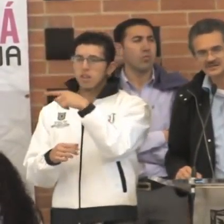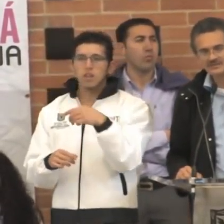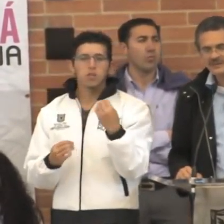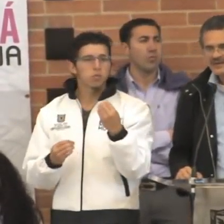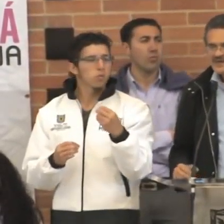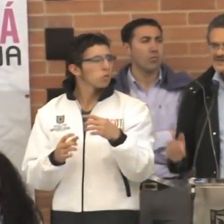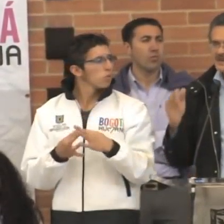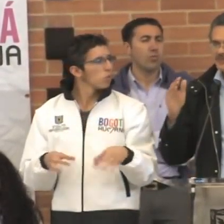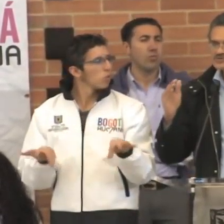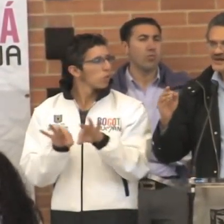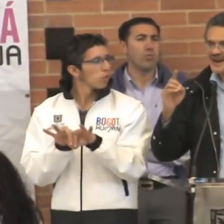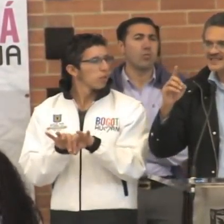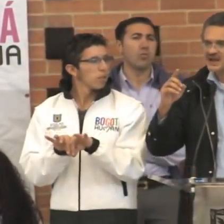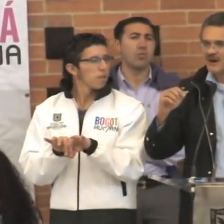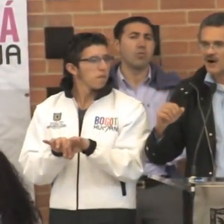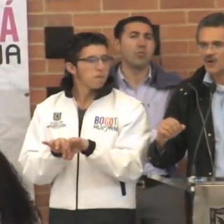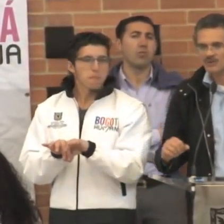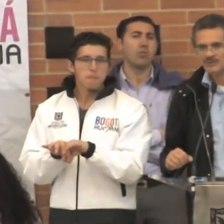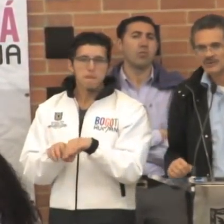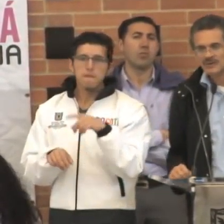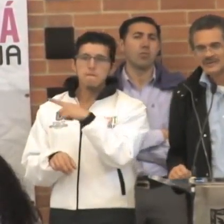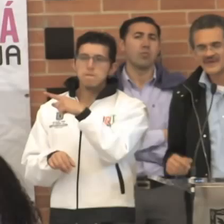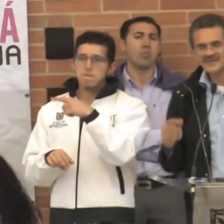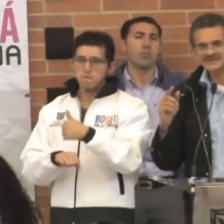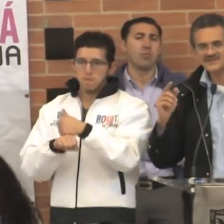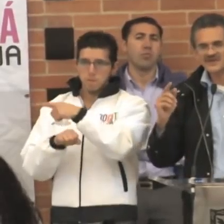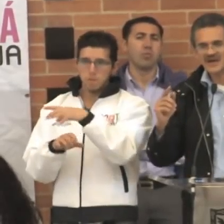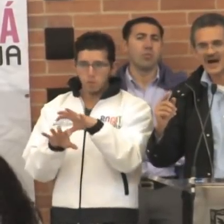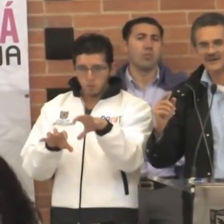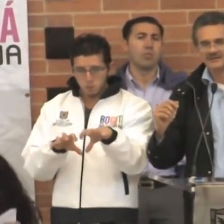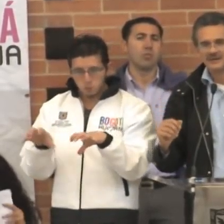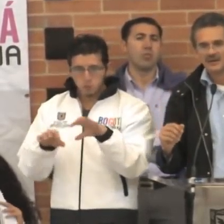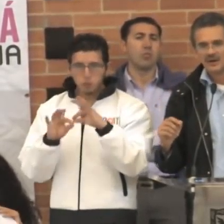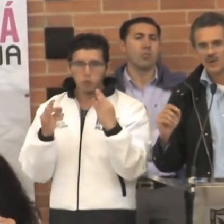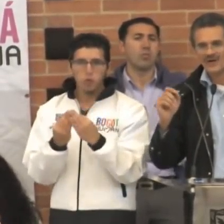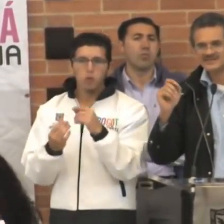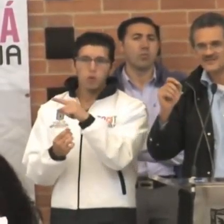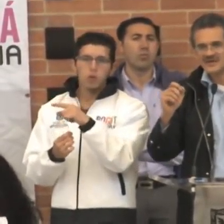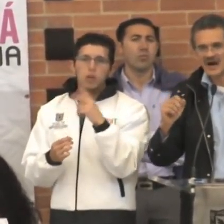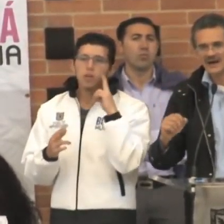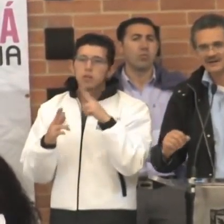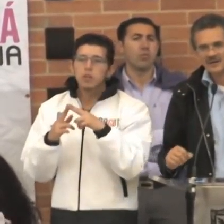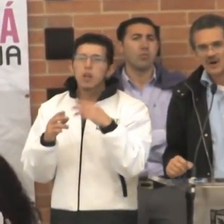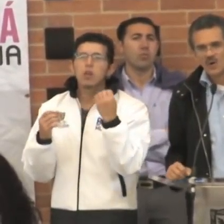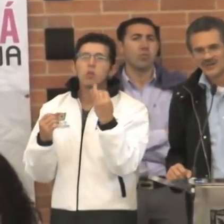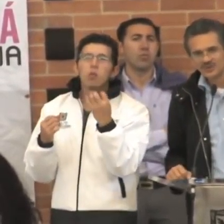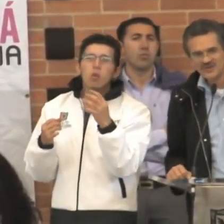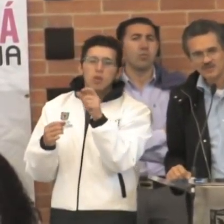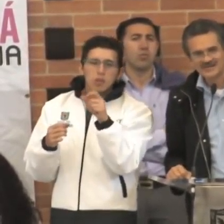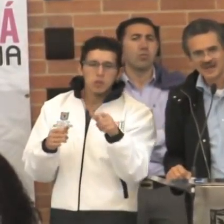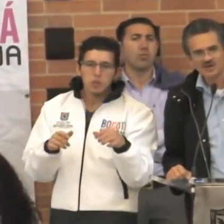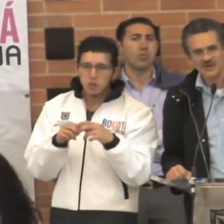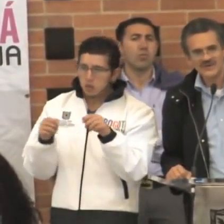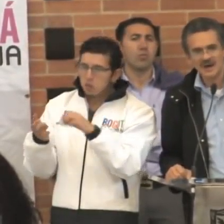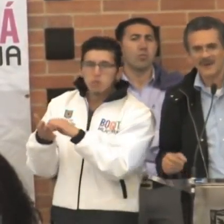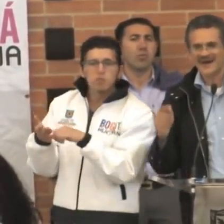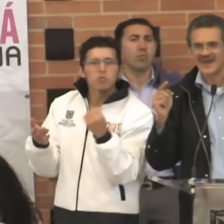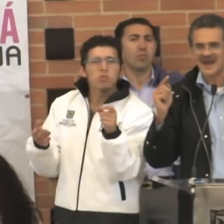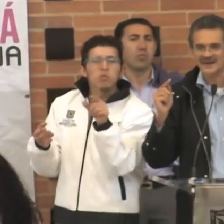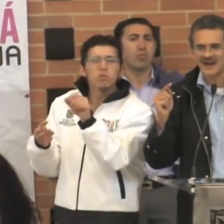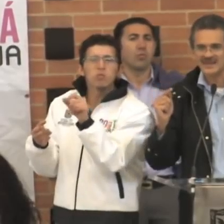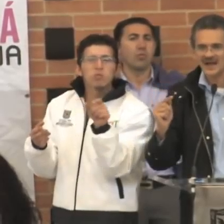Rojas se pusiera en el trabajo de identificar, cuantificar cuántos desplazados